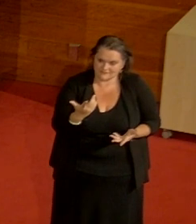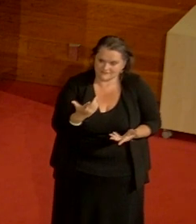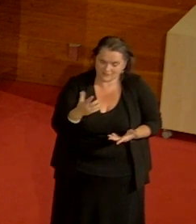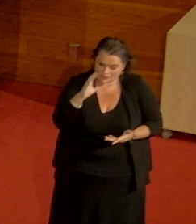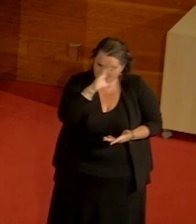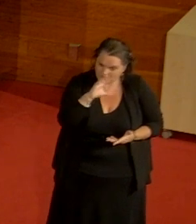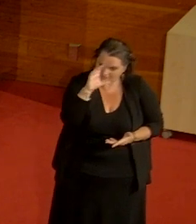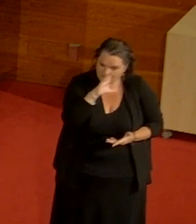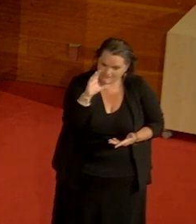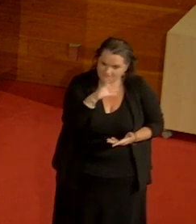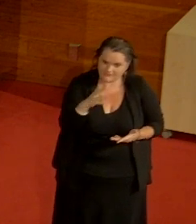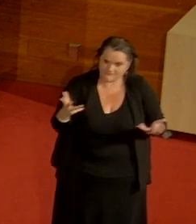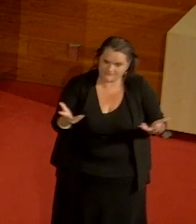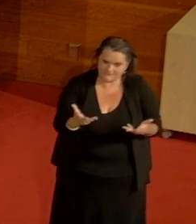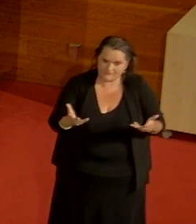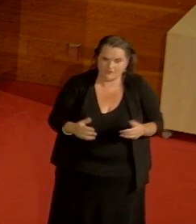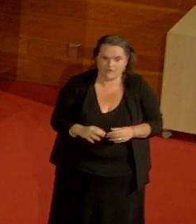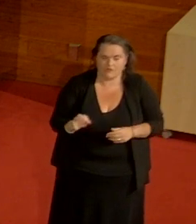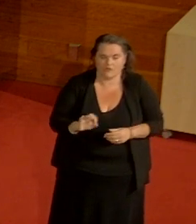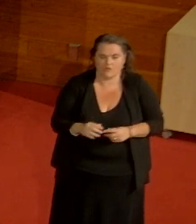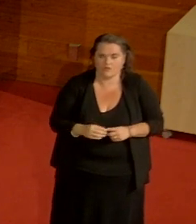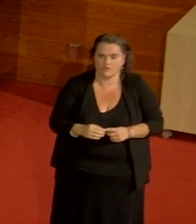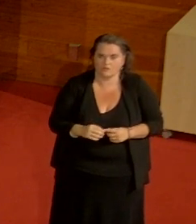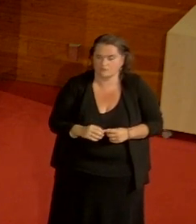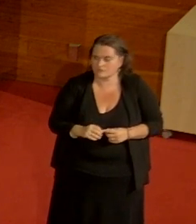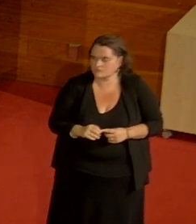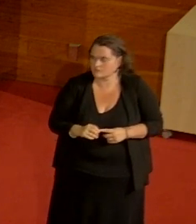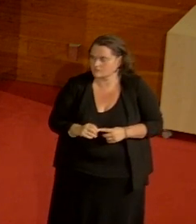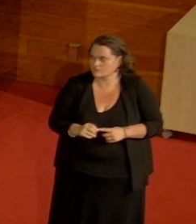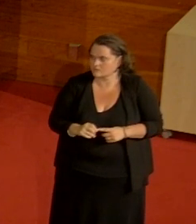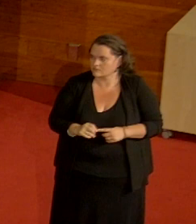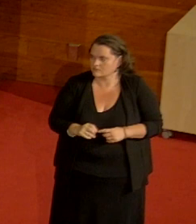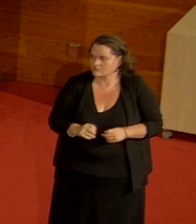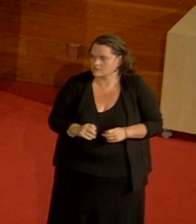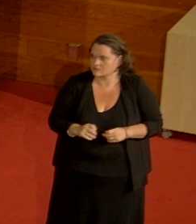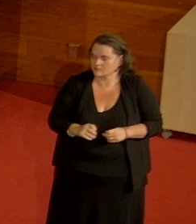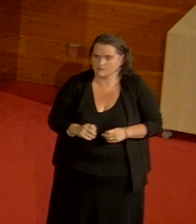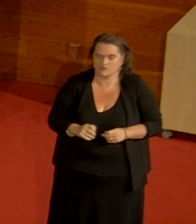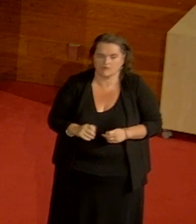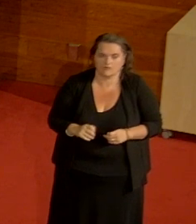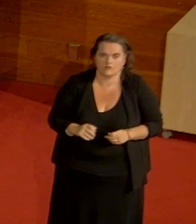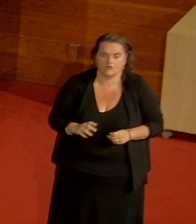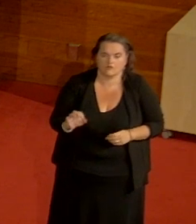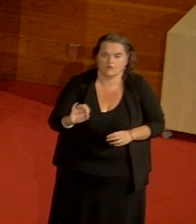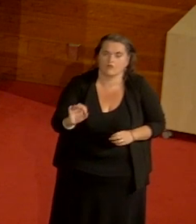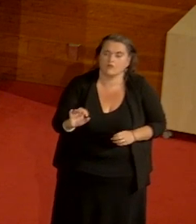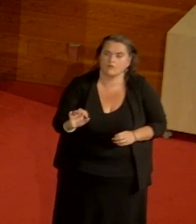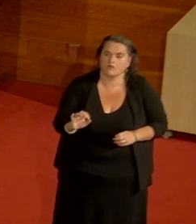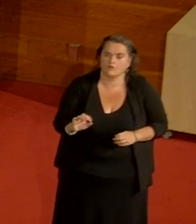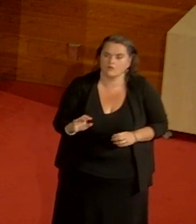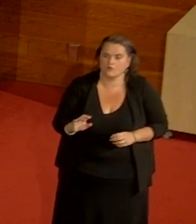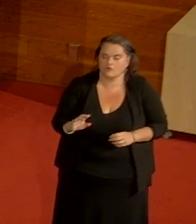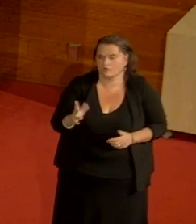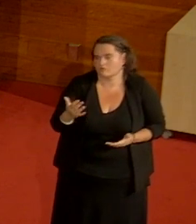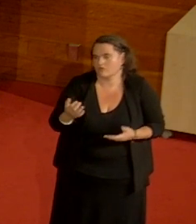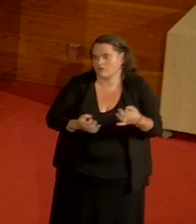científico o cuestiones que tienen que ver con con con con aquello que está expuesto a a a un a un juicio